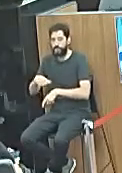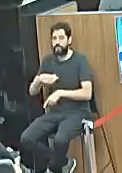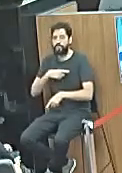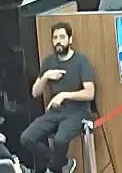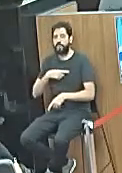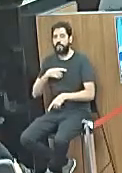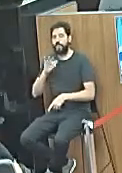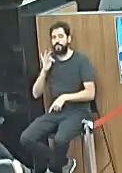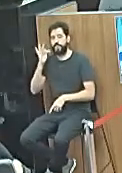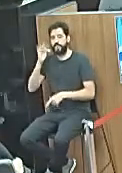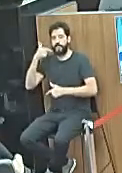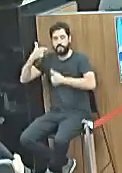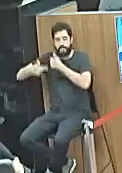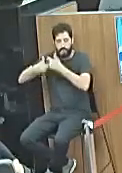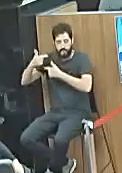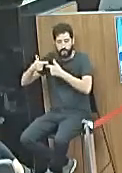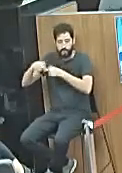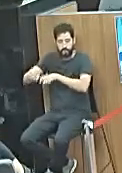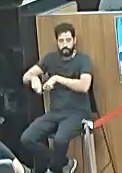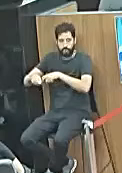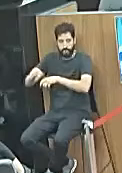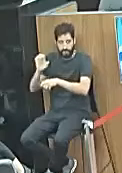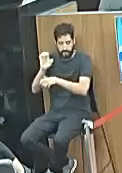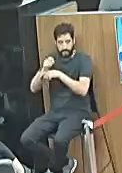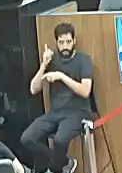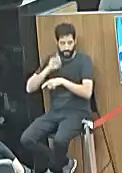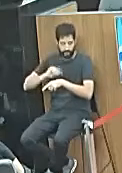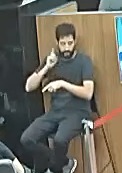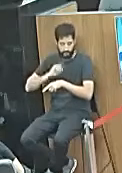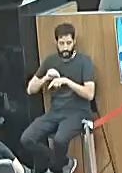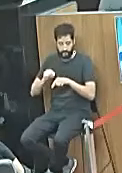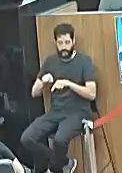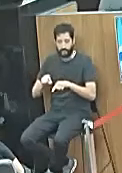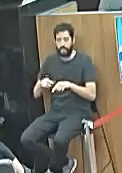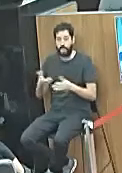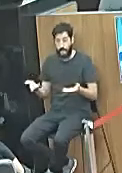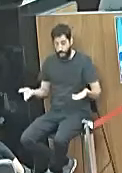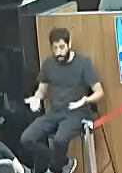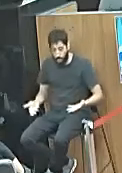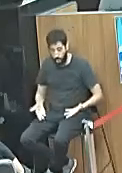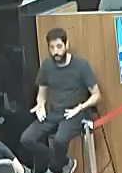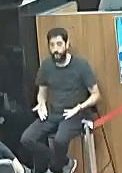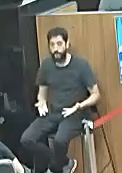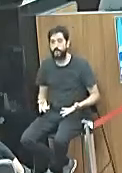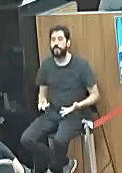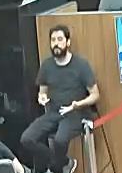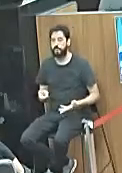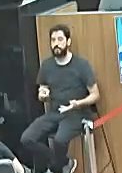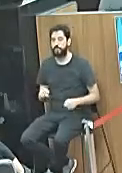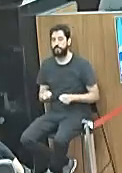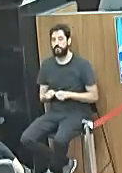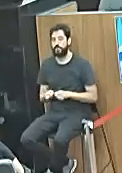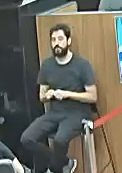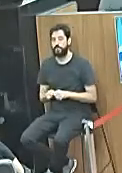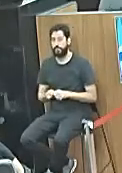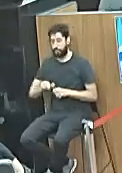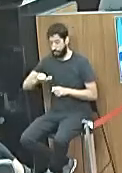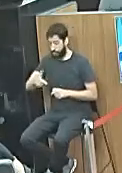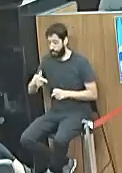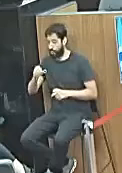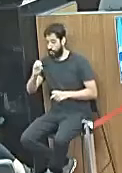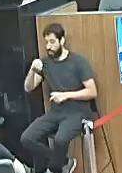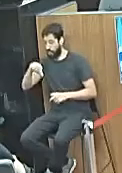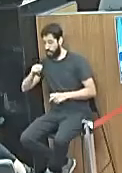federação dos trabalhadores na agricultura do estado minas gerais nesse exato momento estamos realizando a 2ª copa